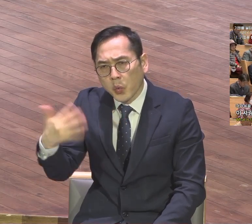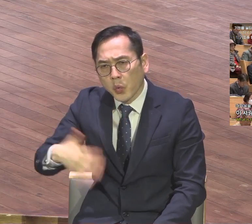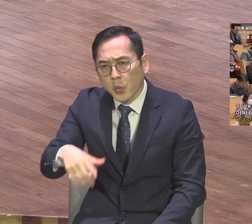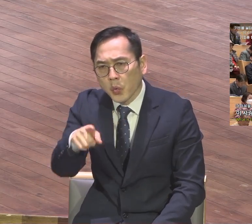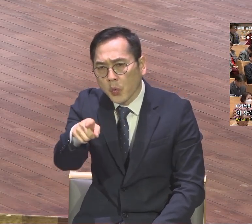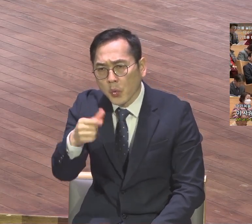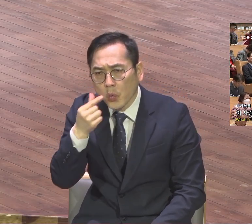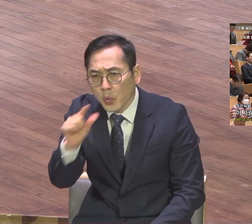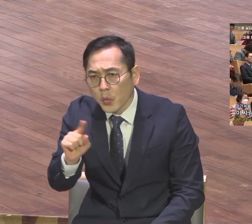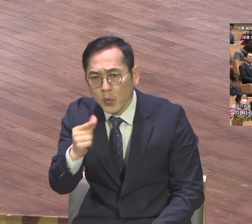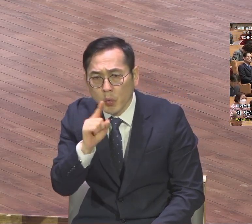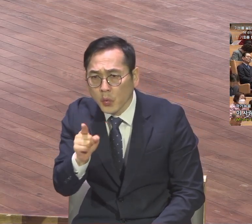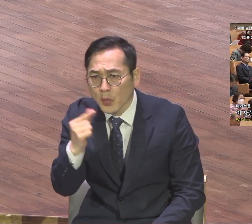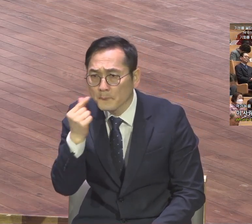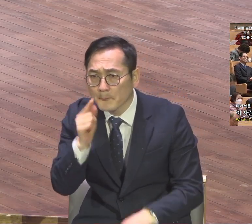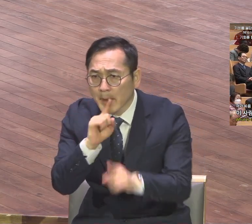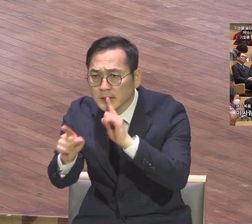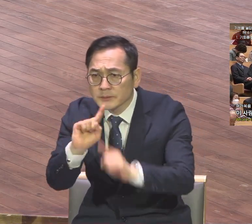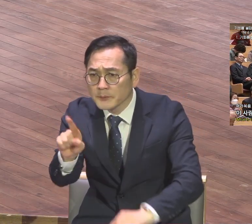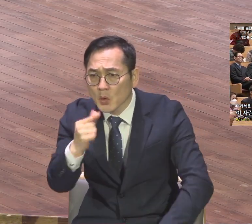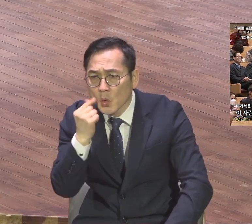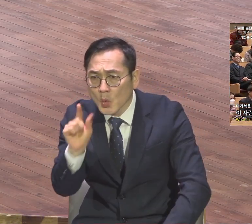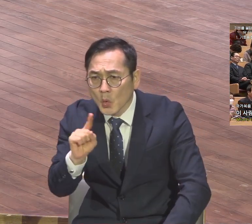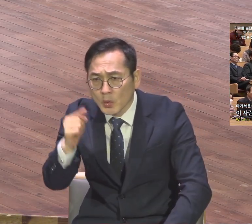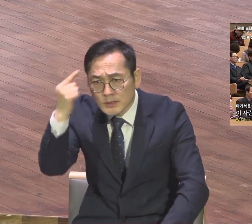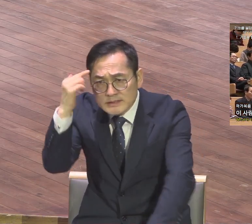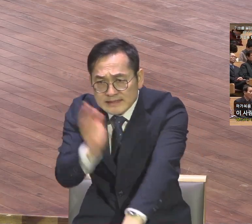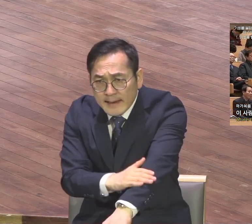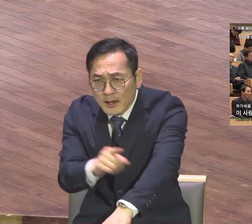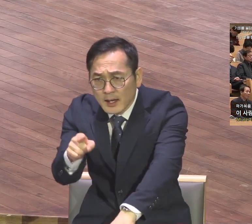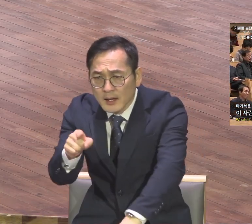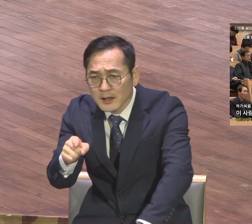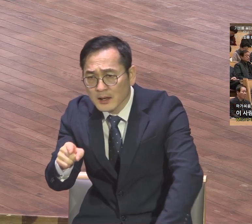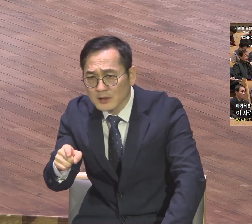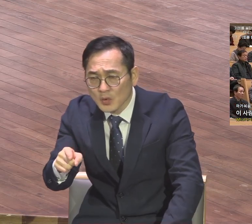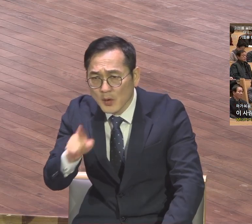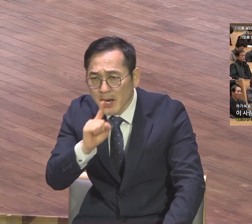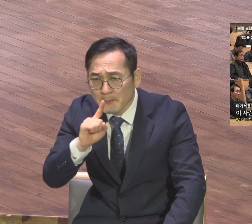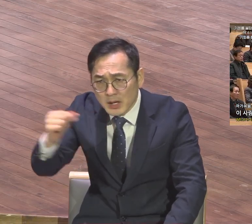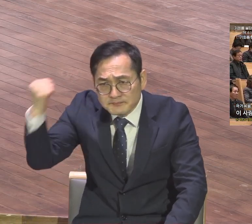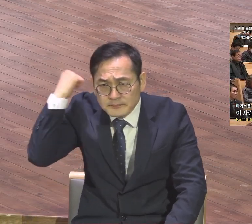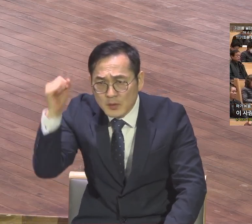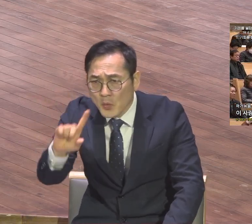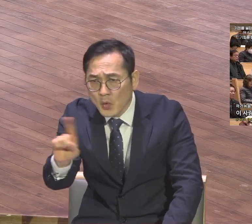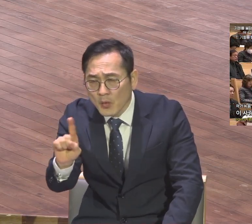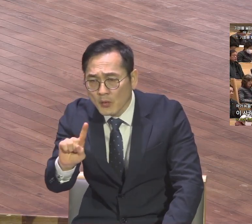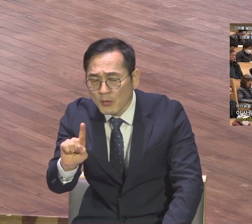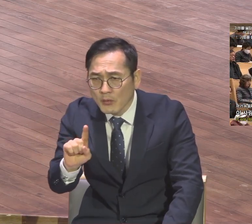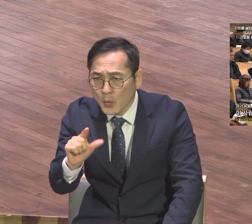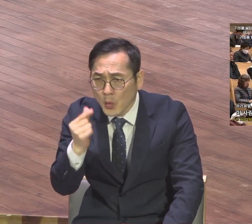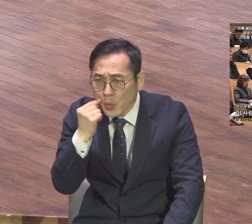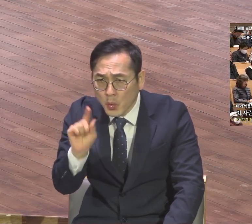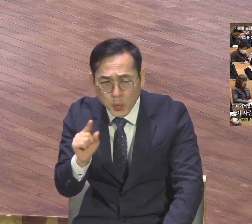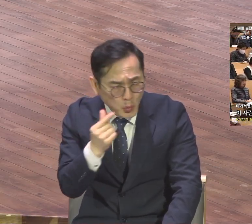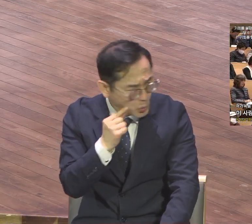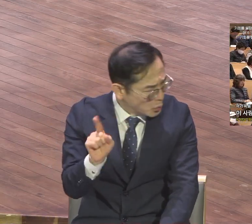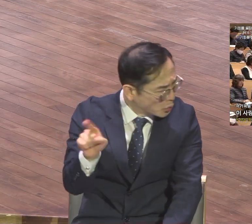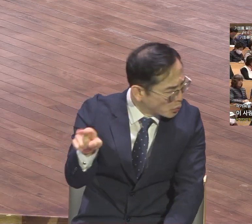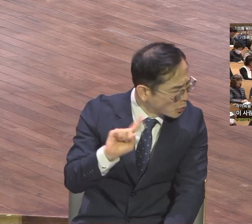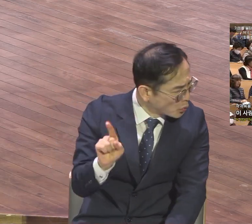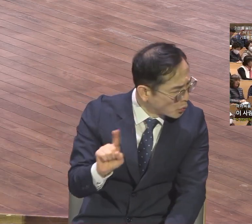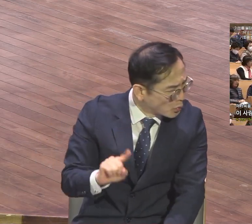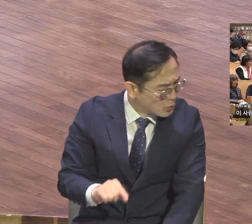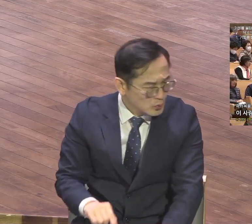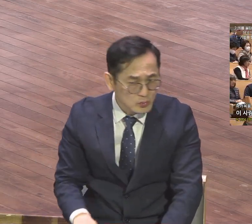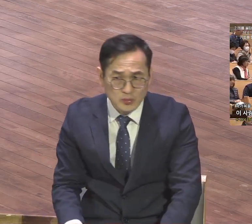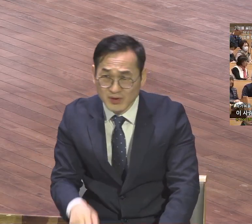얻었느냐? 이 사람이 받은 지혜와 그 손으로 이루어지는 이런 권능이 어찌 됨이냐? 이 사람이